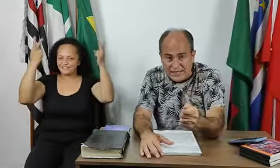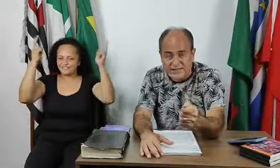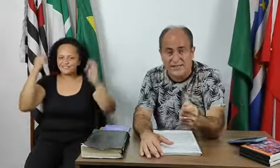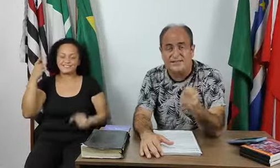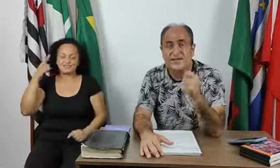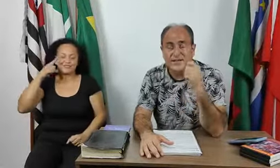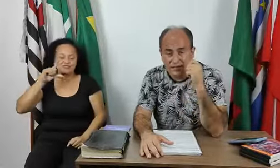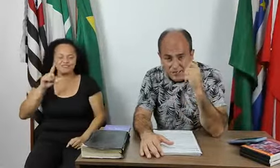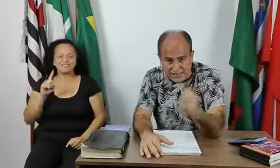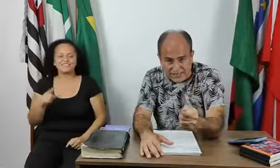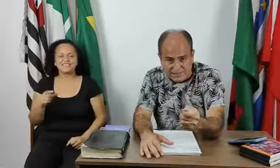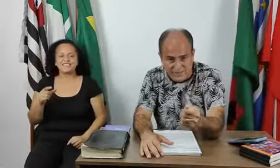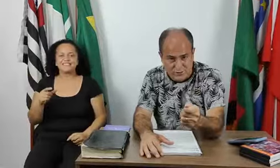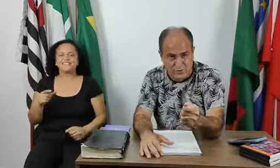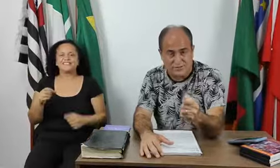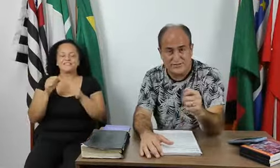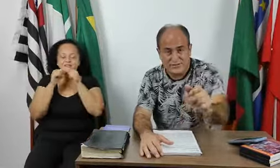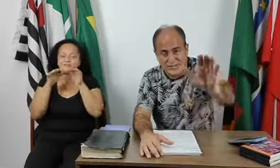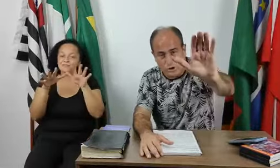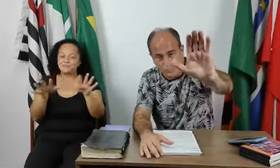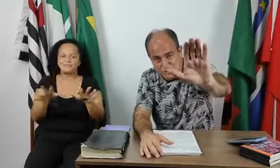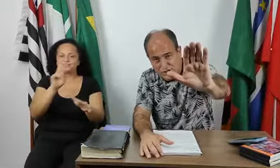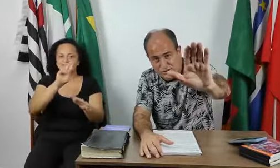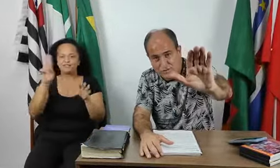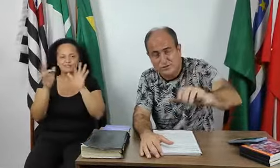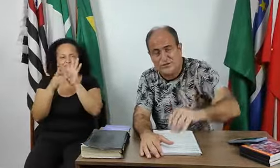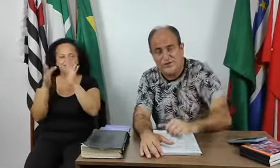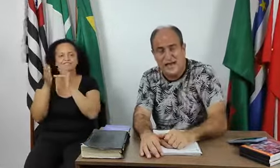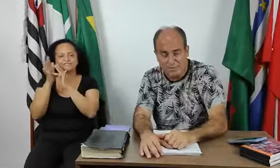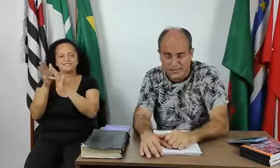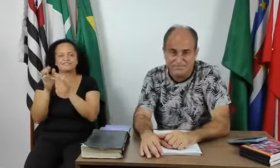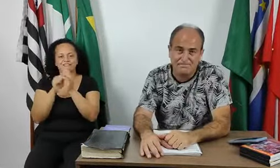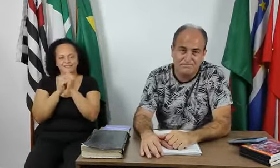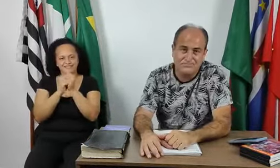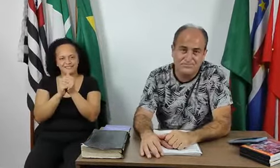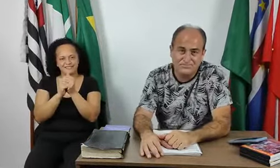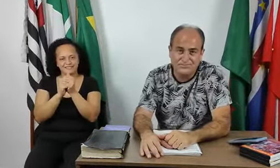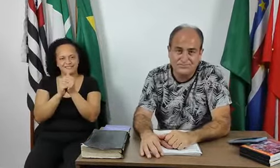de conquistas e de realizações. Em nome de Jesus. Amém.